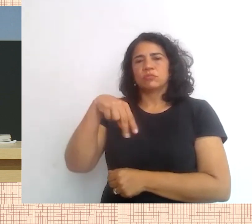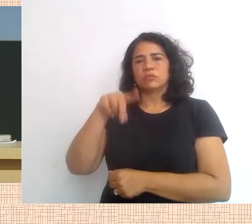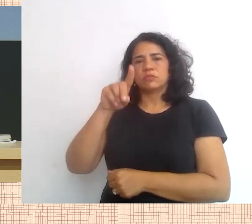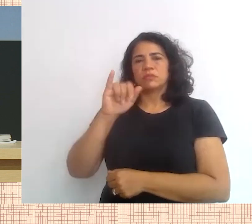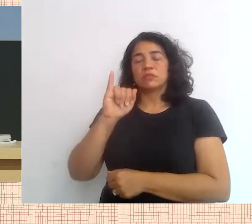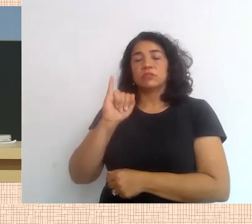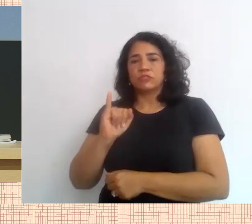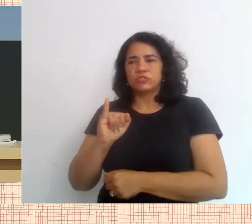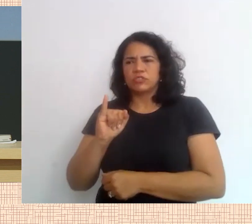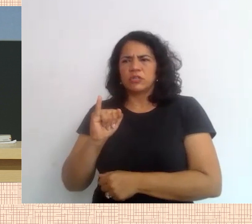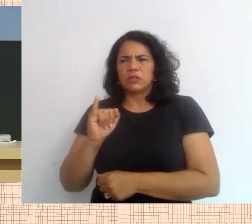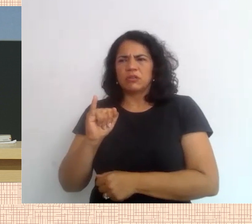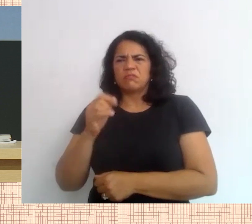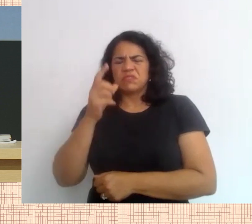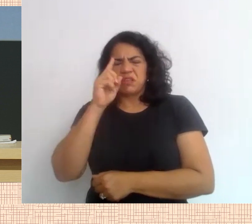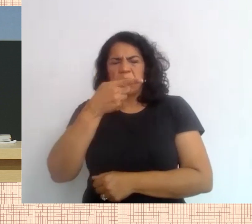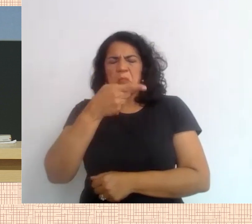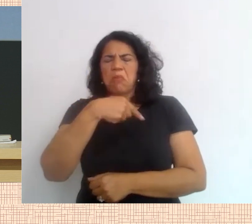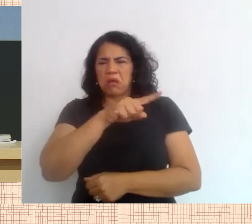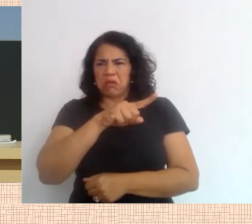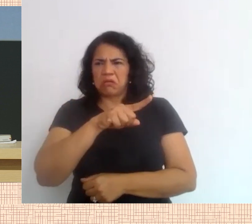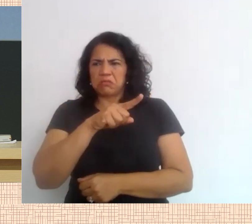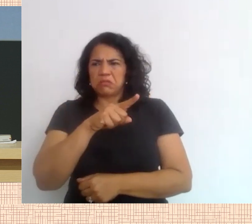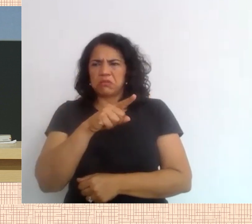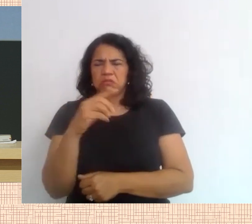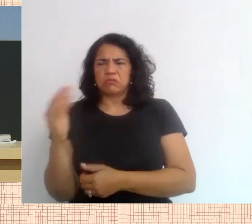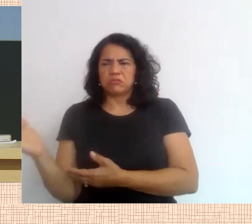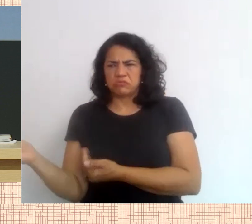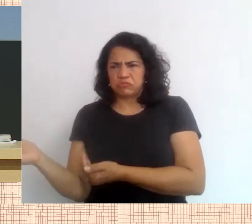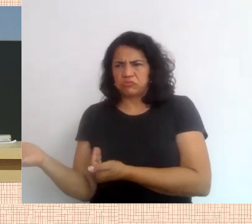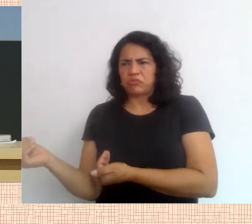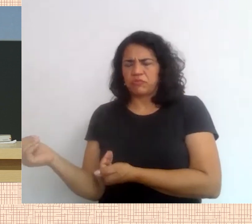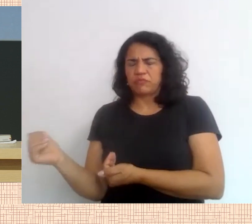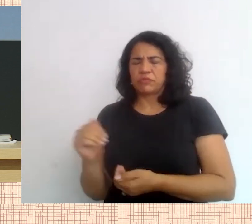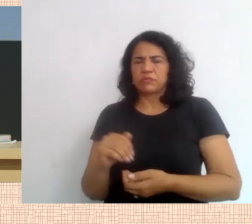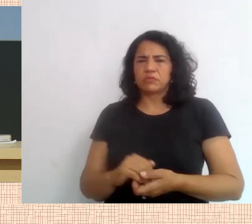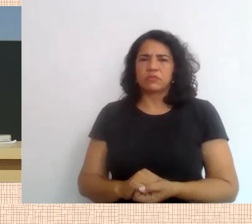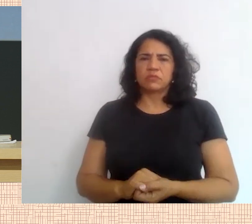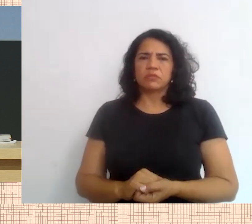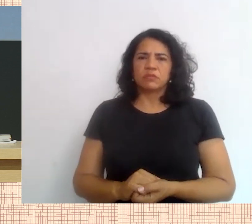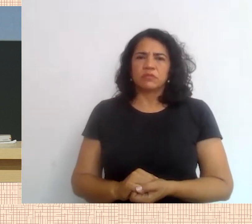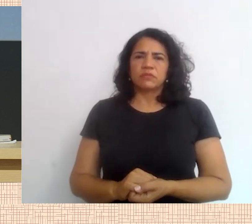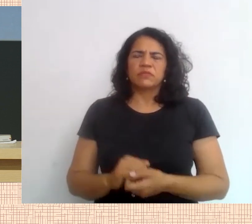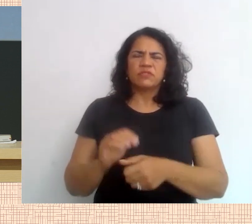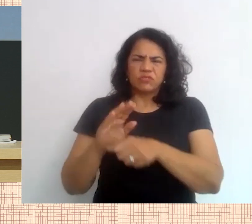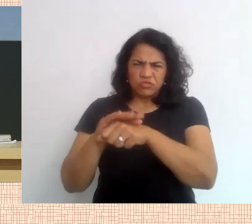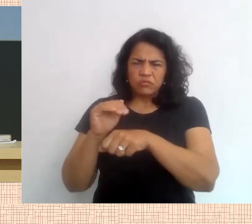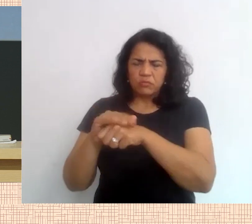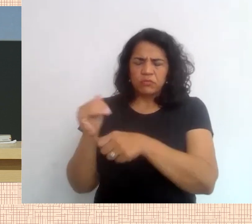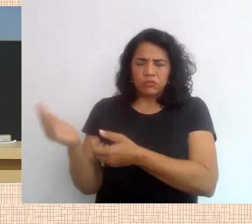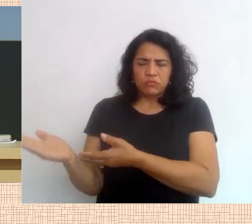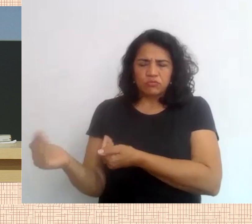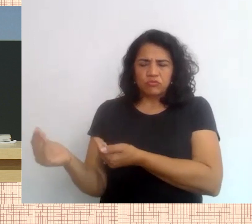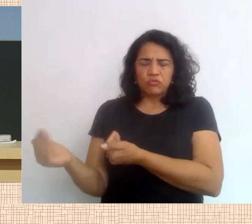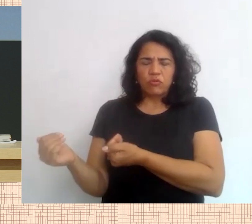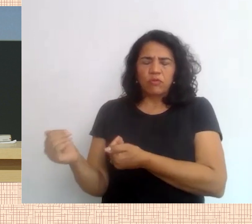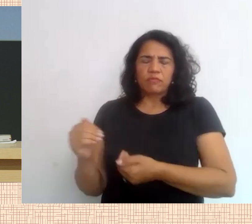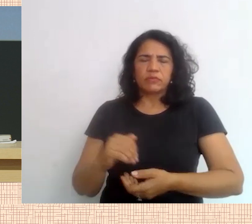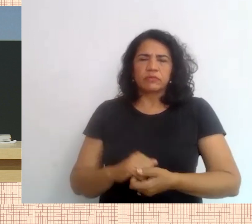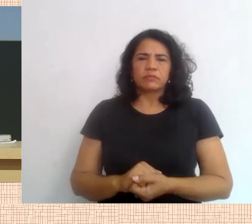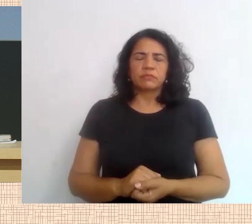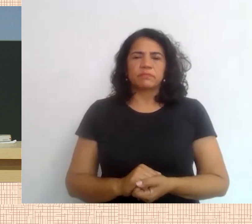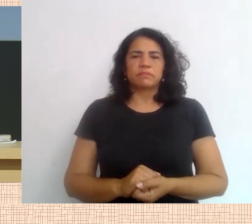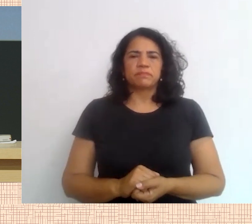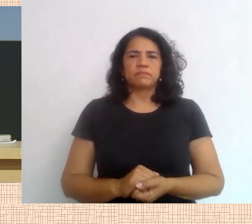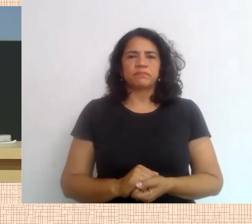orar conosco lá embaixo, então, né? Ou tem alguma ocupação aqui, não consegue vir mais cedo,